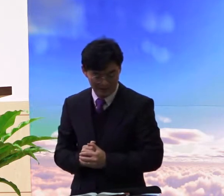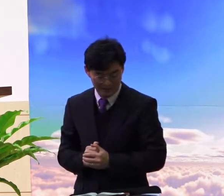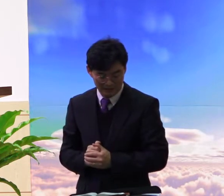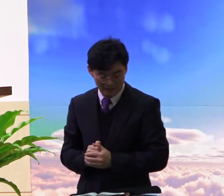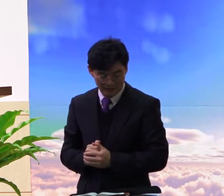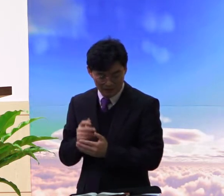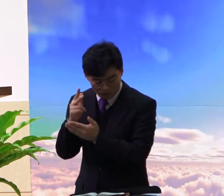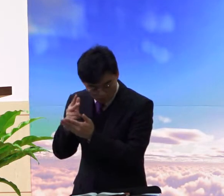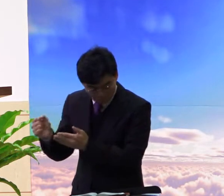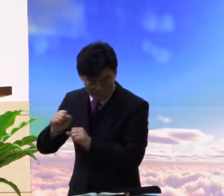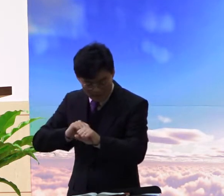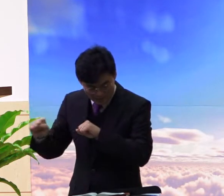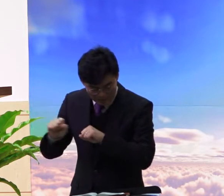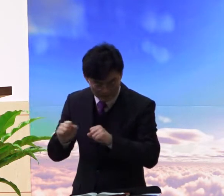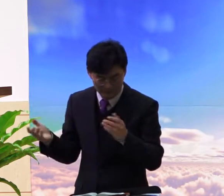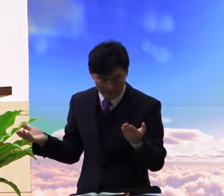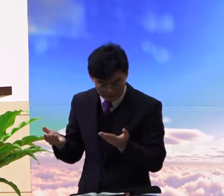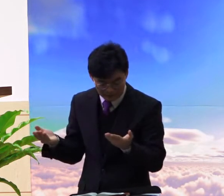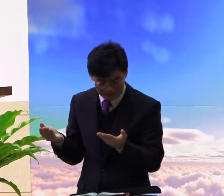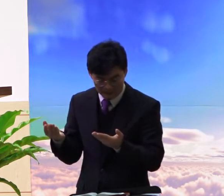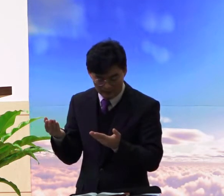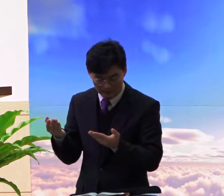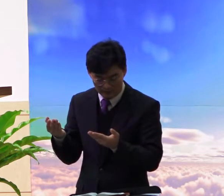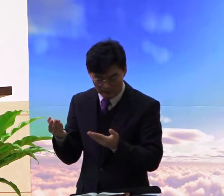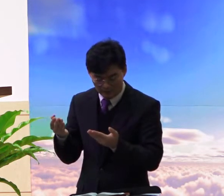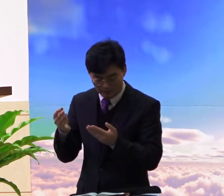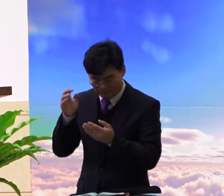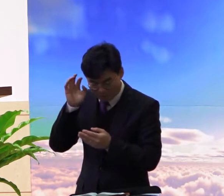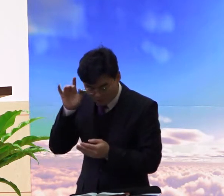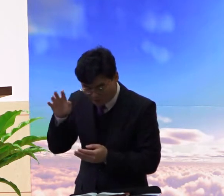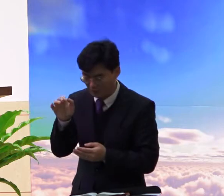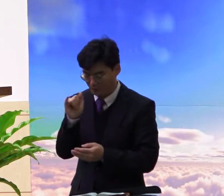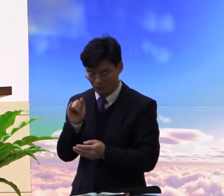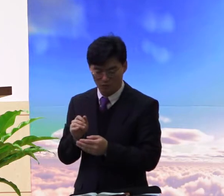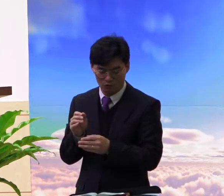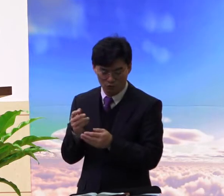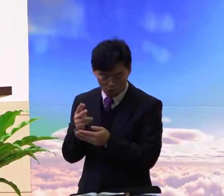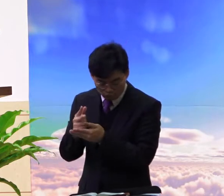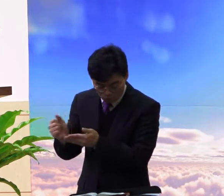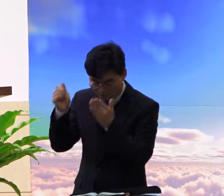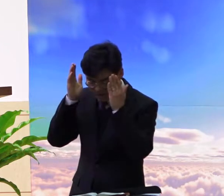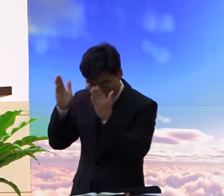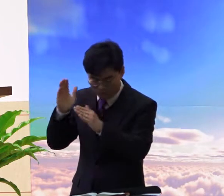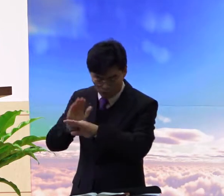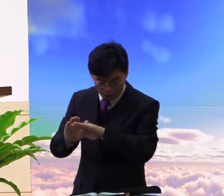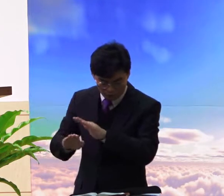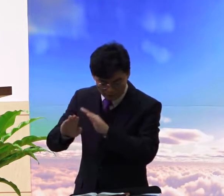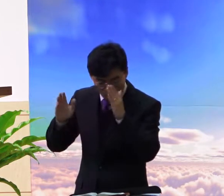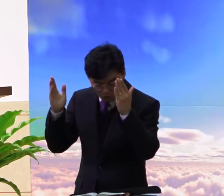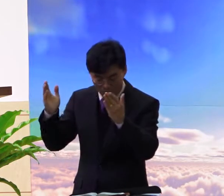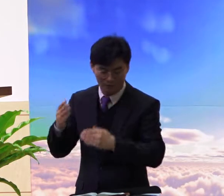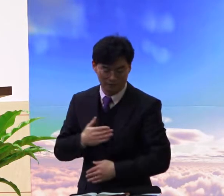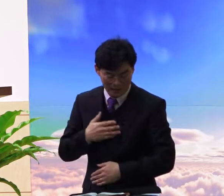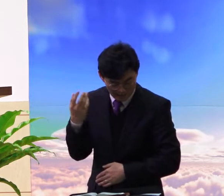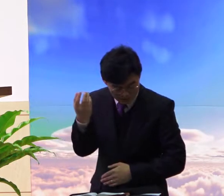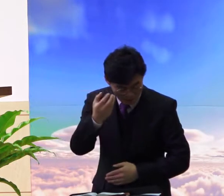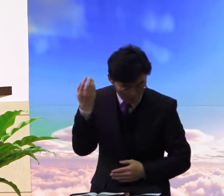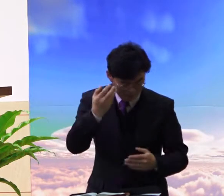읊조리고 주님이 행하신 일을 생각하고 주님을 향하여 손을 펴고 내 영혼이 마른